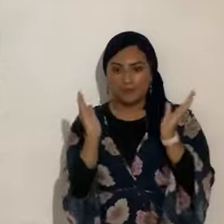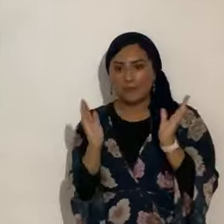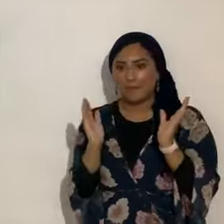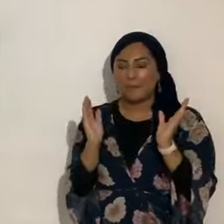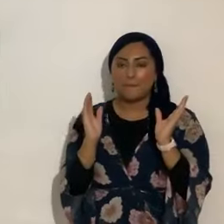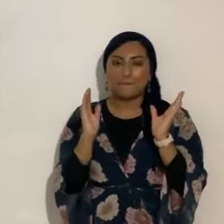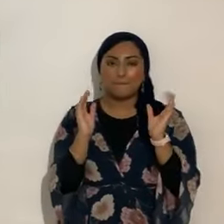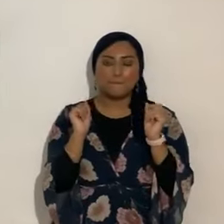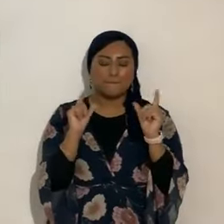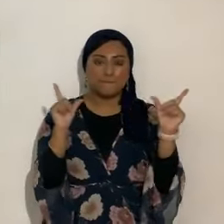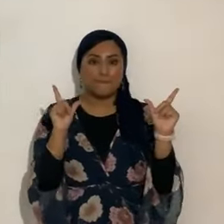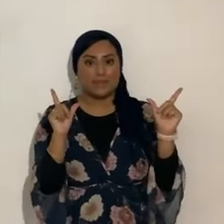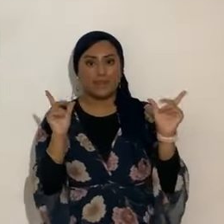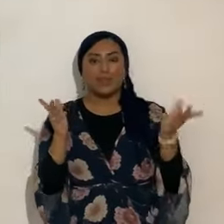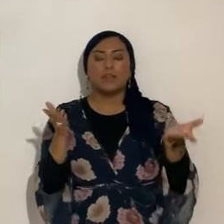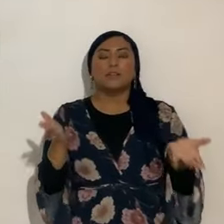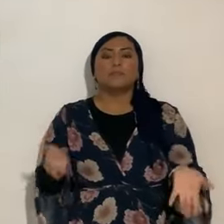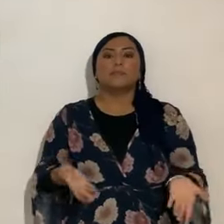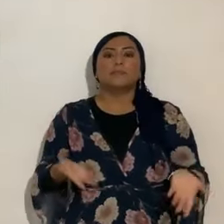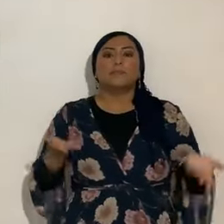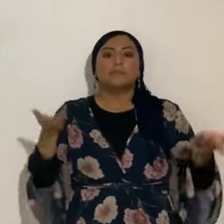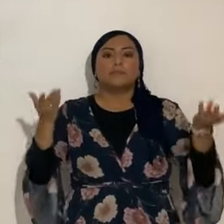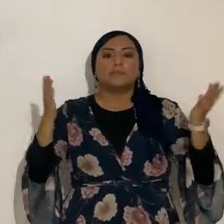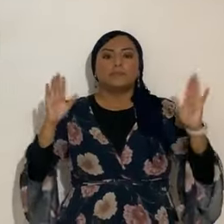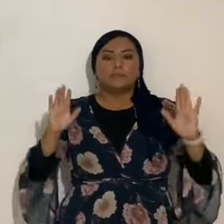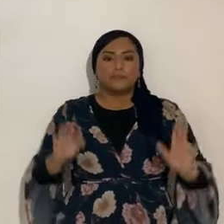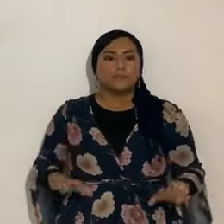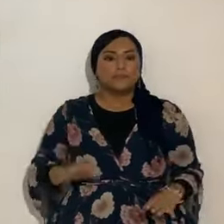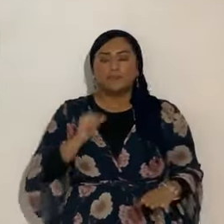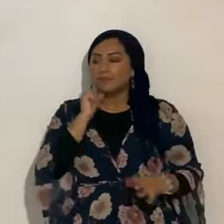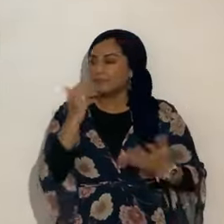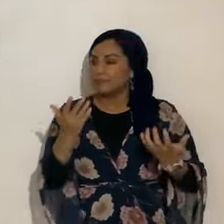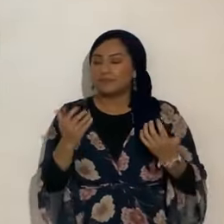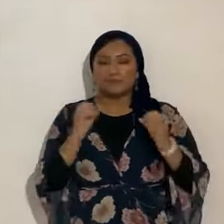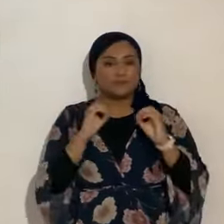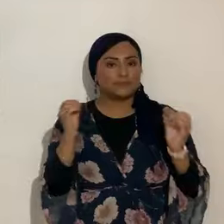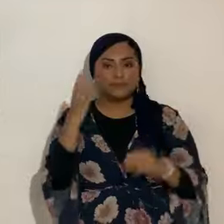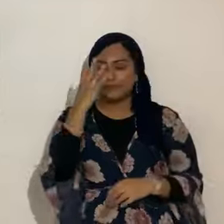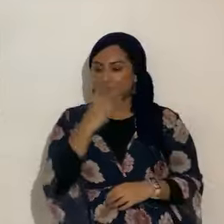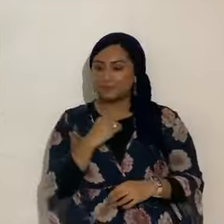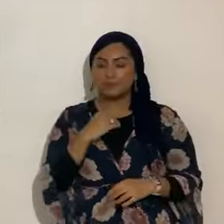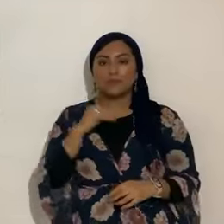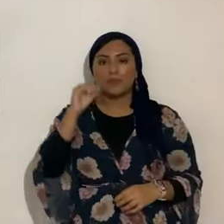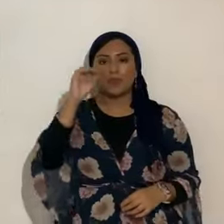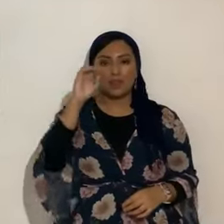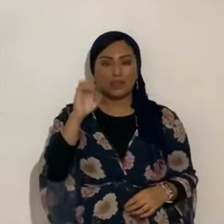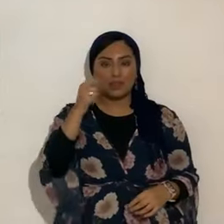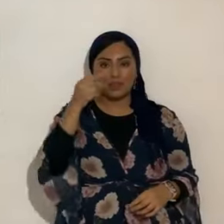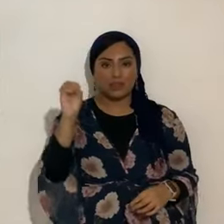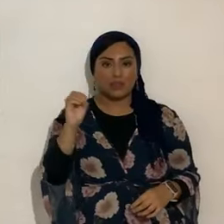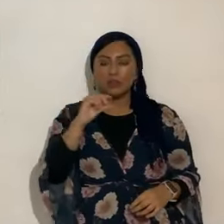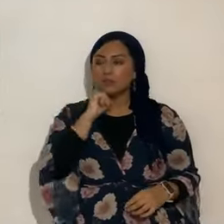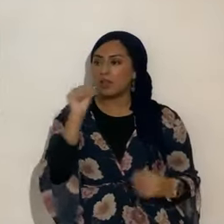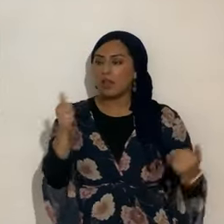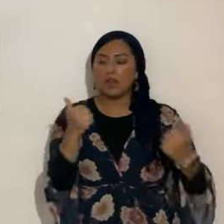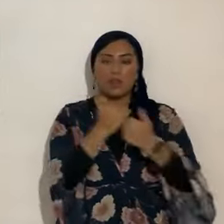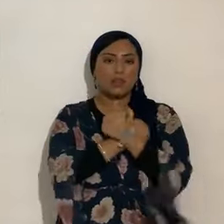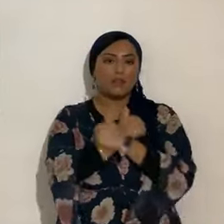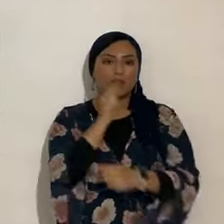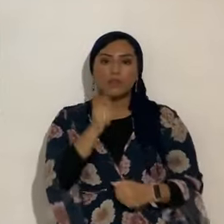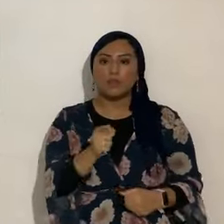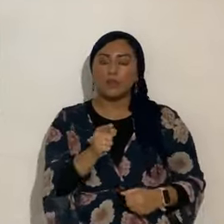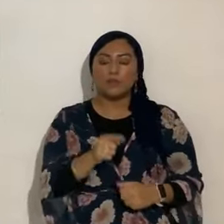respiren tantito, respiren profundo, no quiero que se duerma nadie. El ego no te ama.